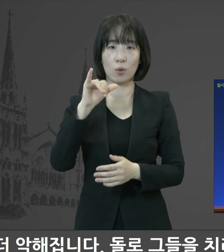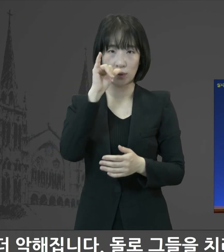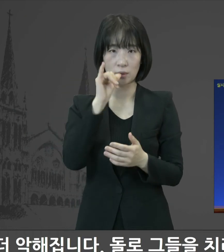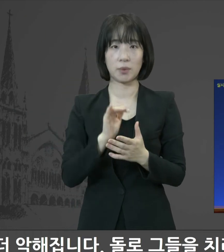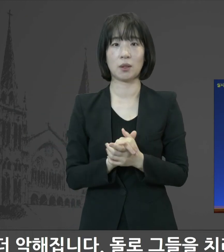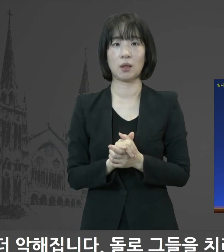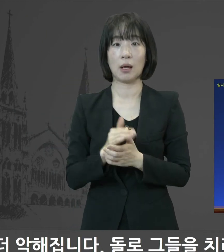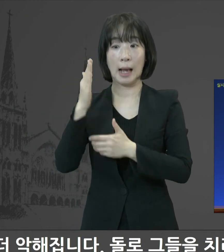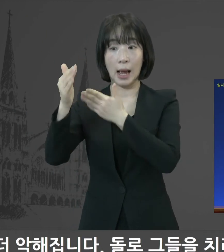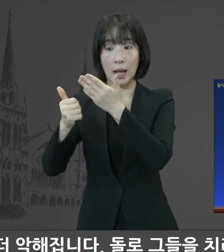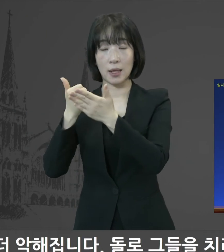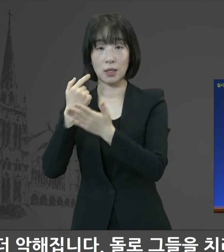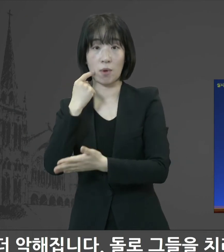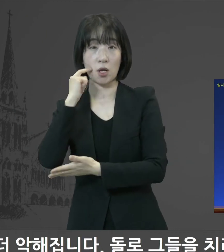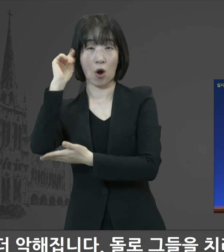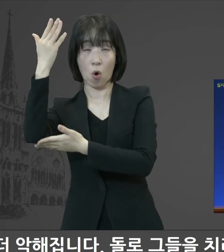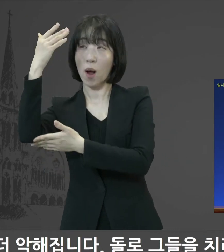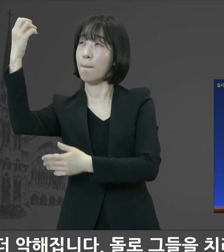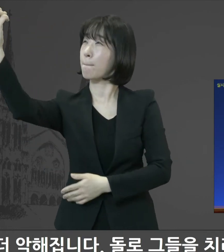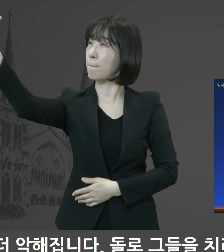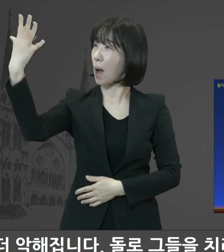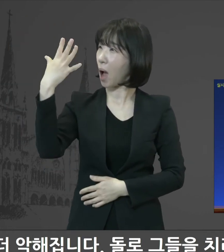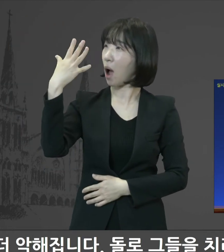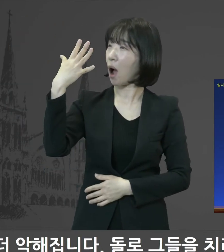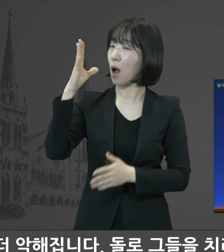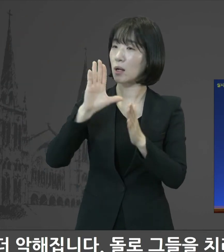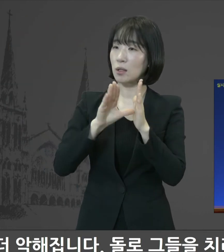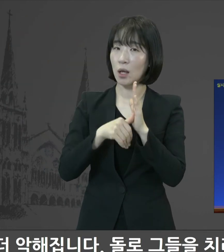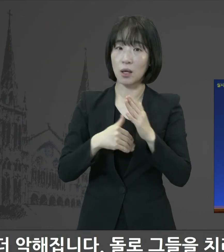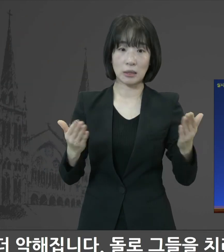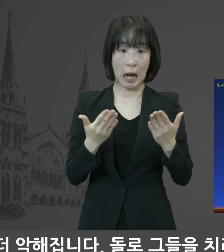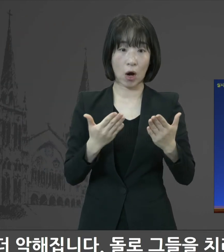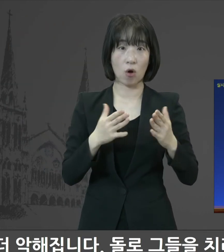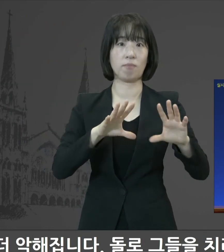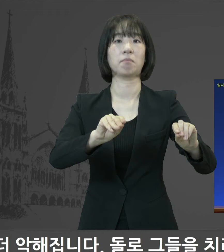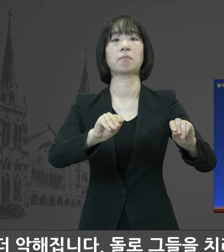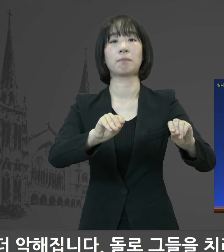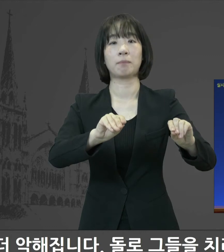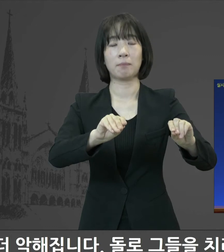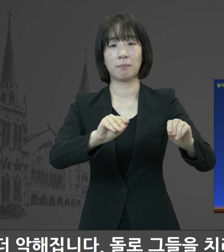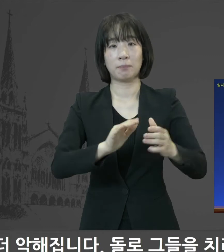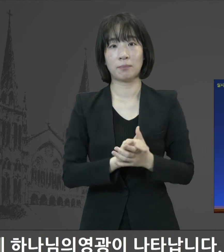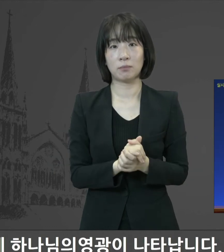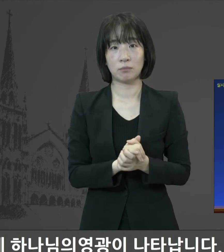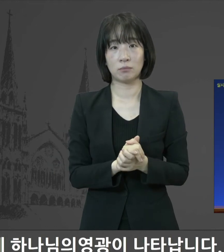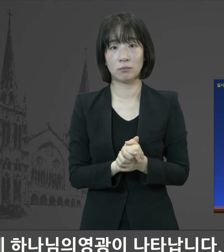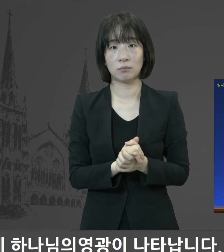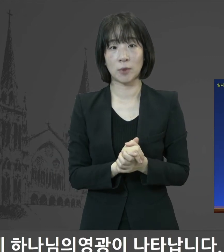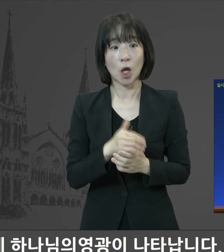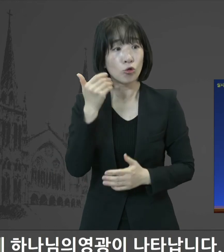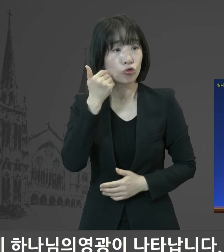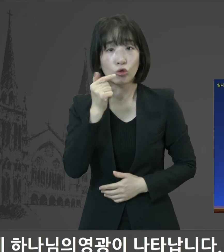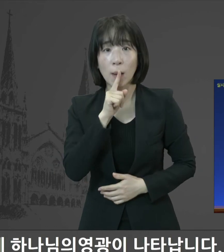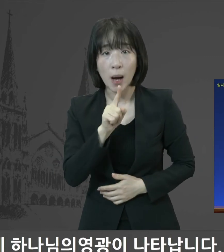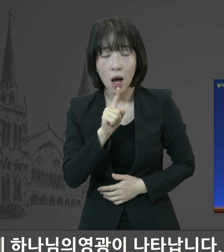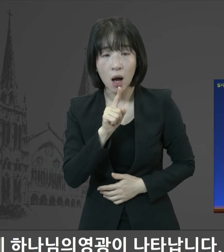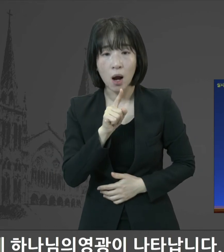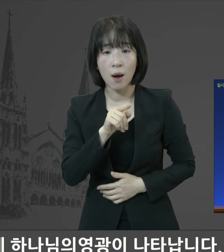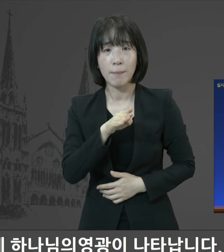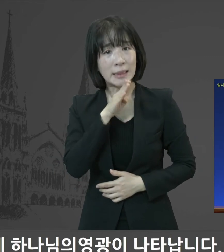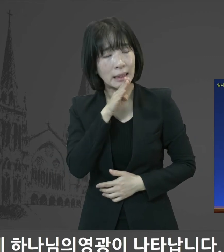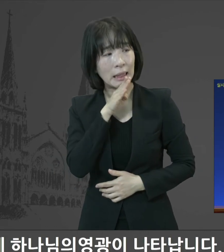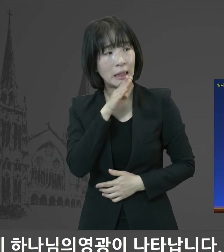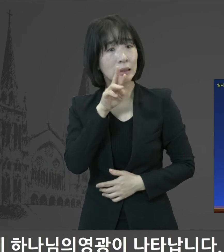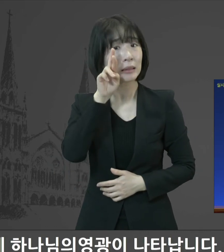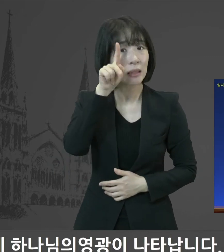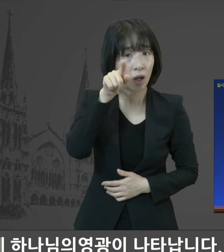영광이 나타나면 사건 종료입니다. 하나님의 영광이 나타나면서 누구 얘기가 옳았는지, 백성들이